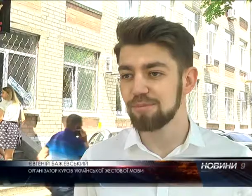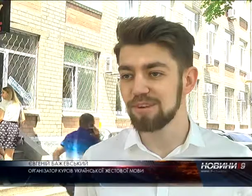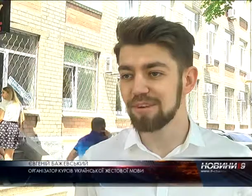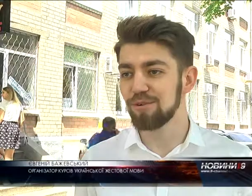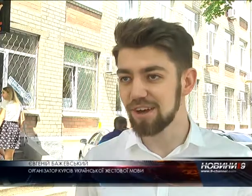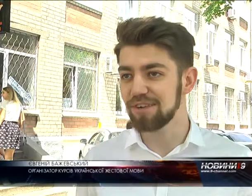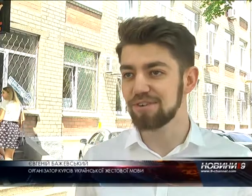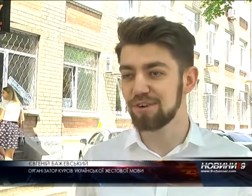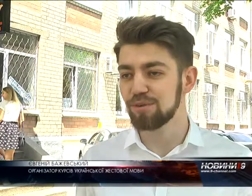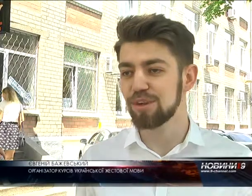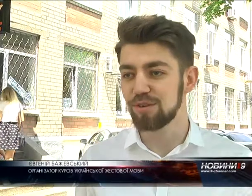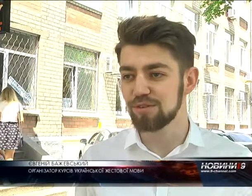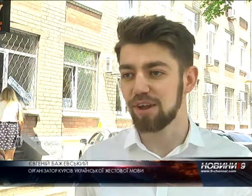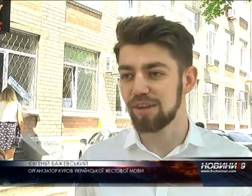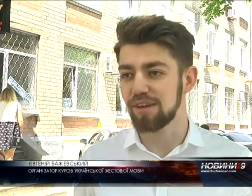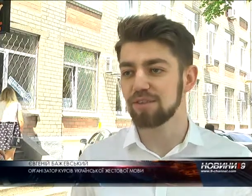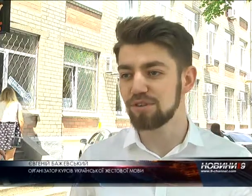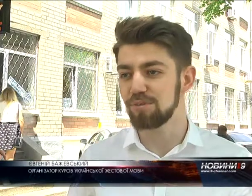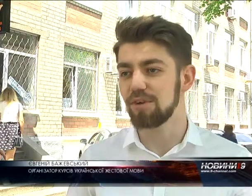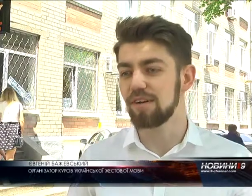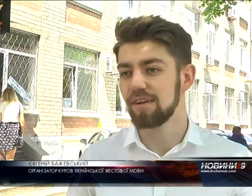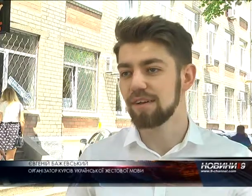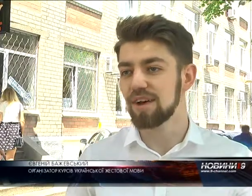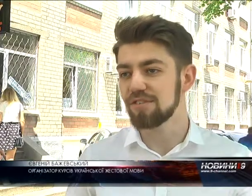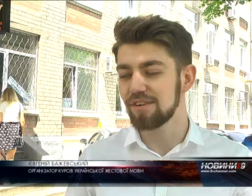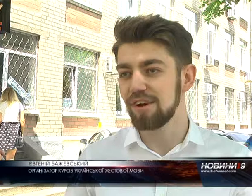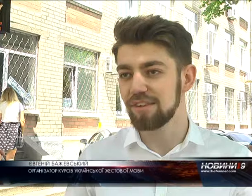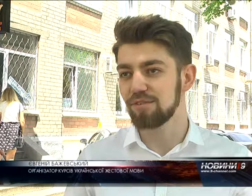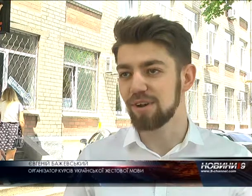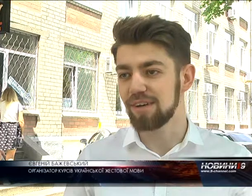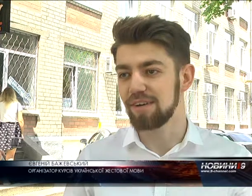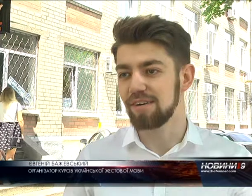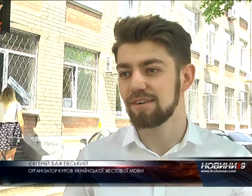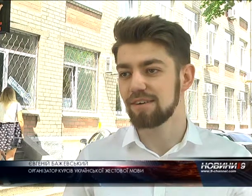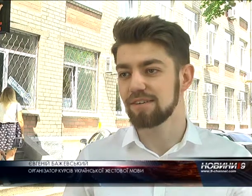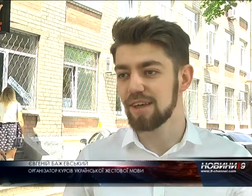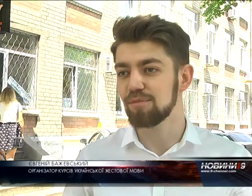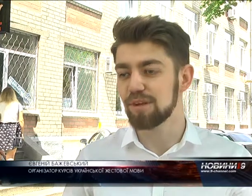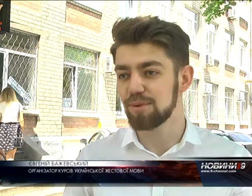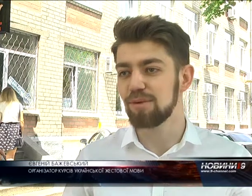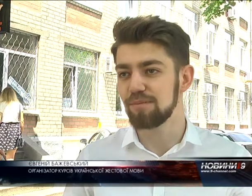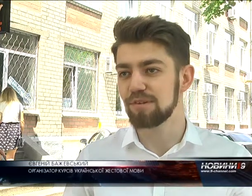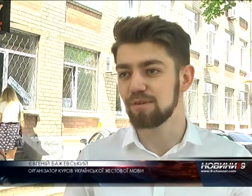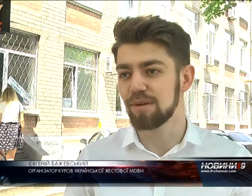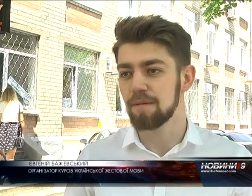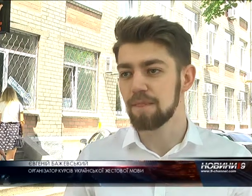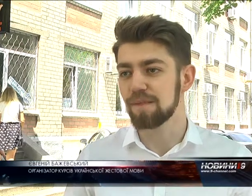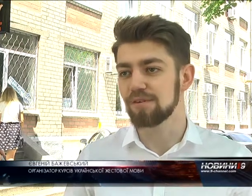взагалі, яке кількість глухих у нас в Україні. Це дуже багато. Кожен дев'ятий в Україні з ким-то з проблемами слуху. Тобто, це